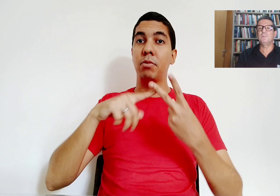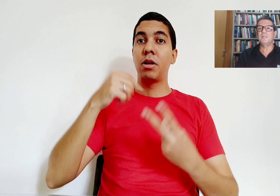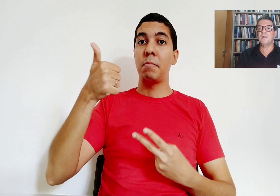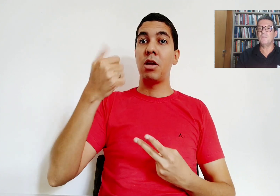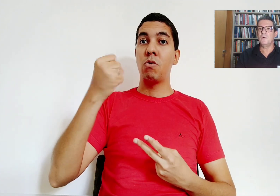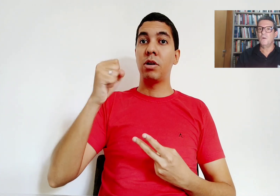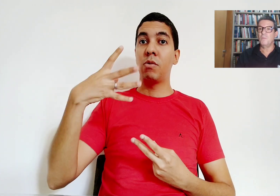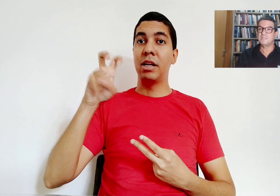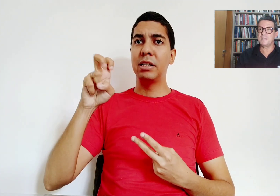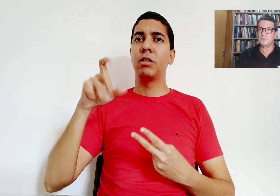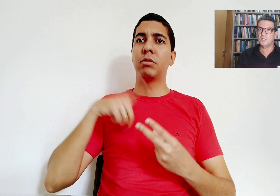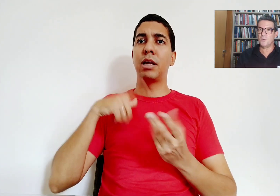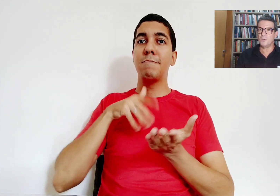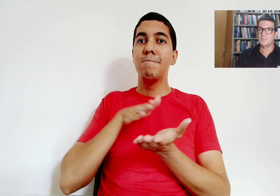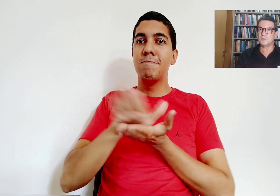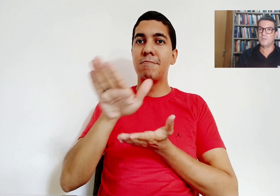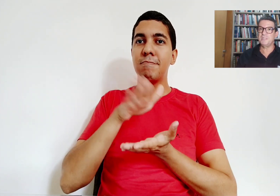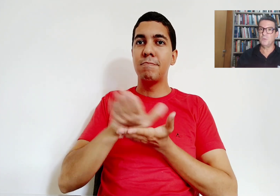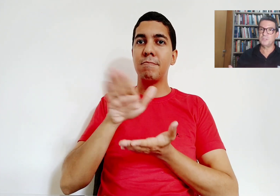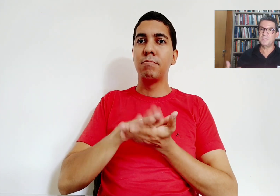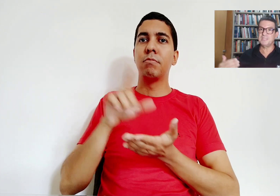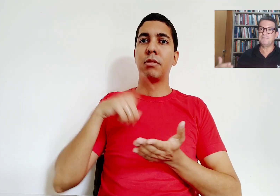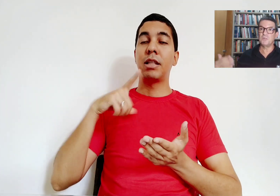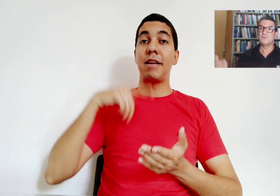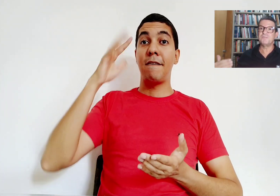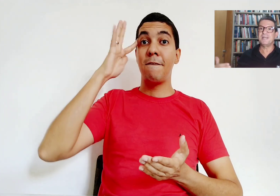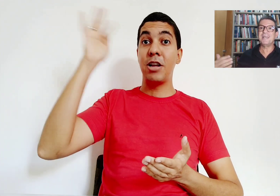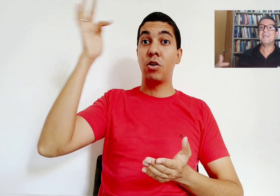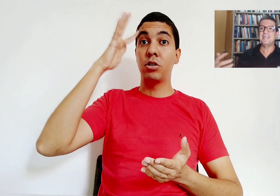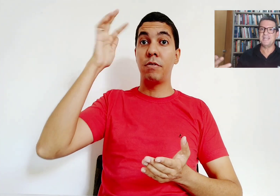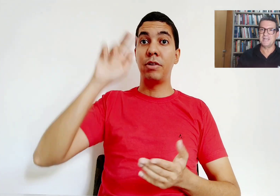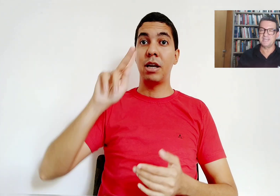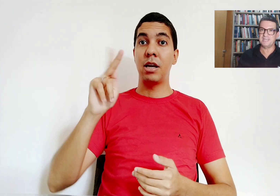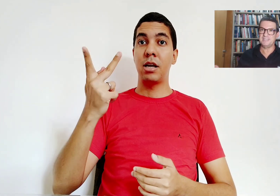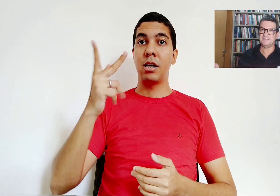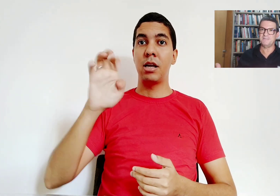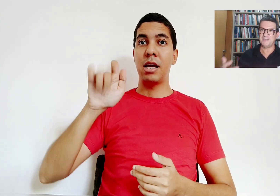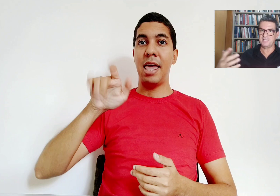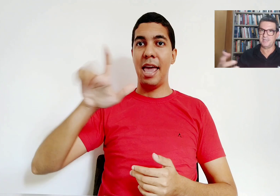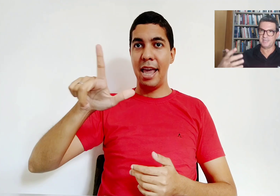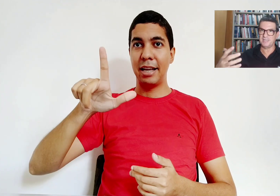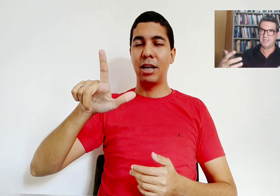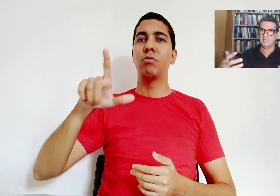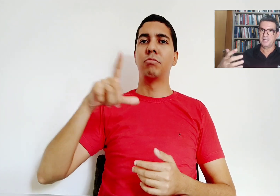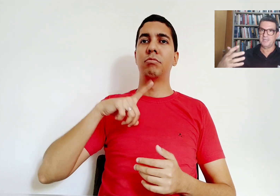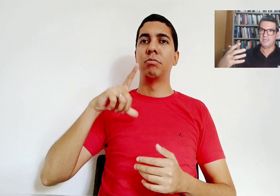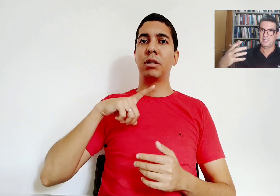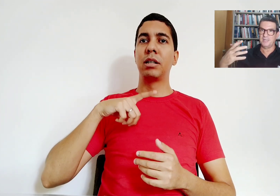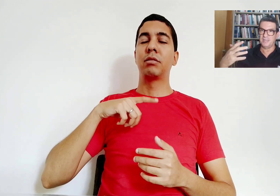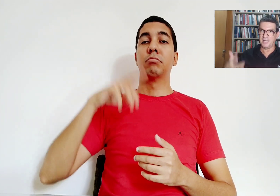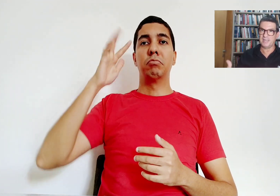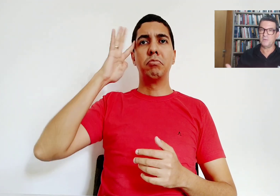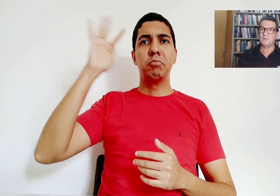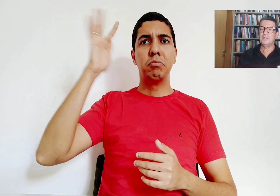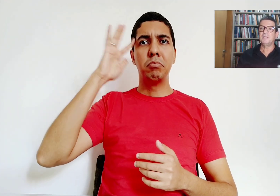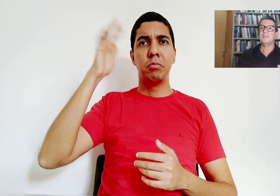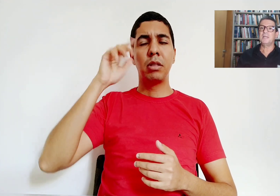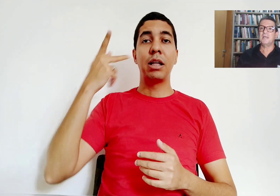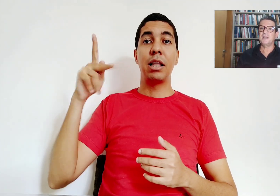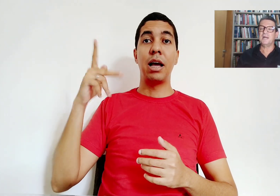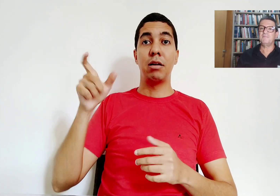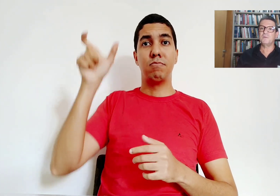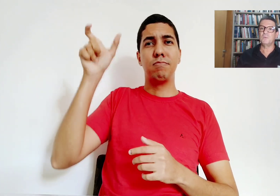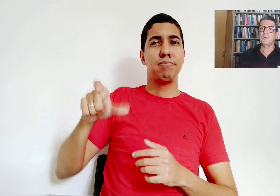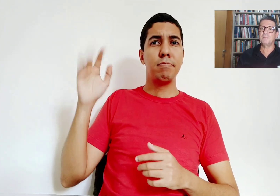eles publicam um acerto de contas com a ideologia da filosofia hegeliana, de Friedrich Hegel,